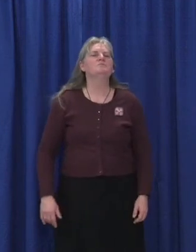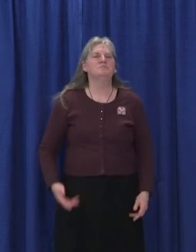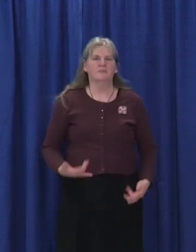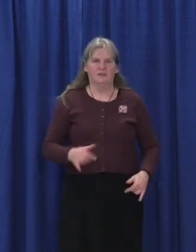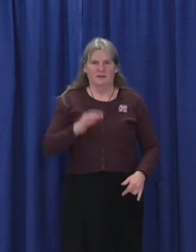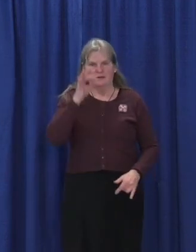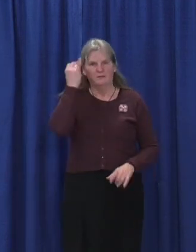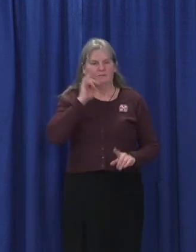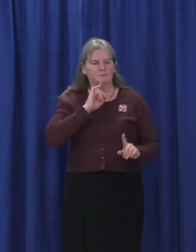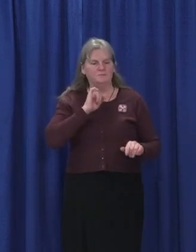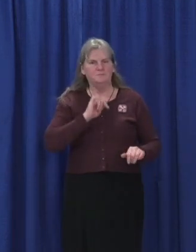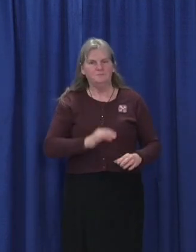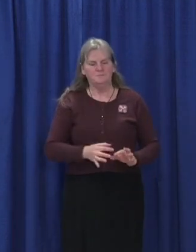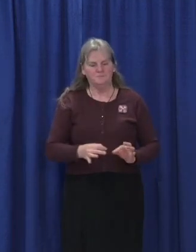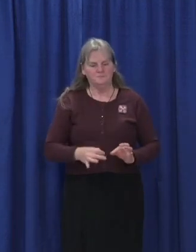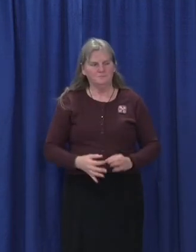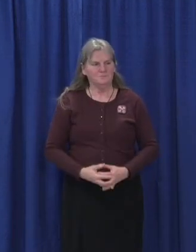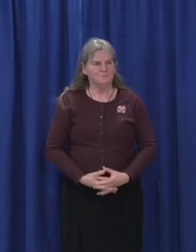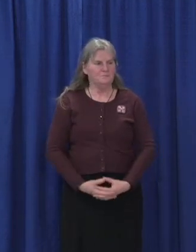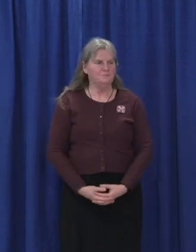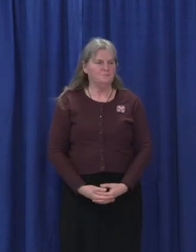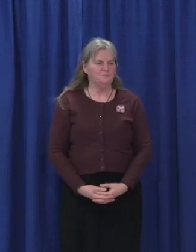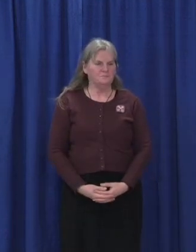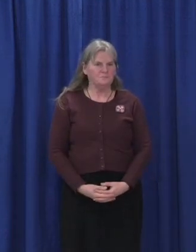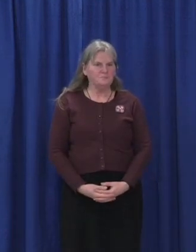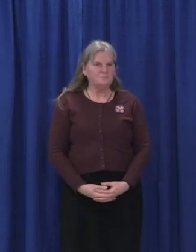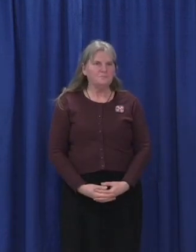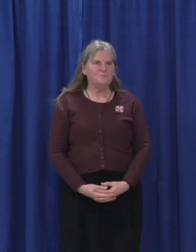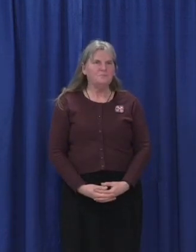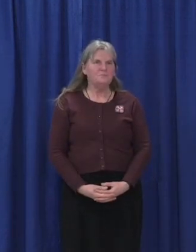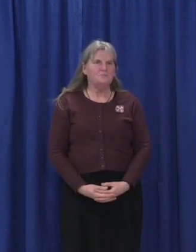est toujours tôt et qui